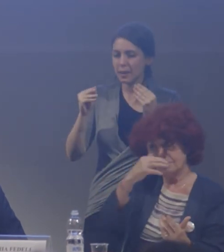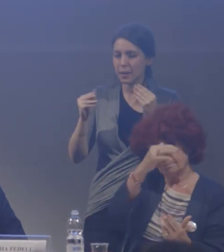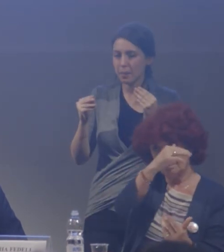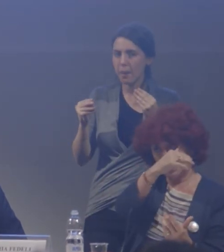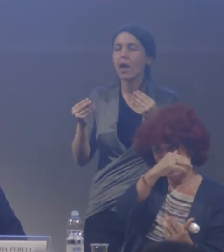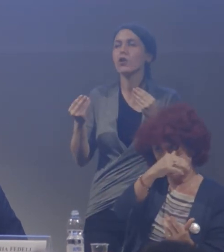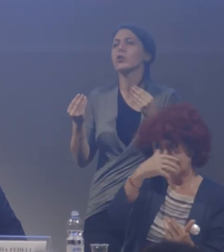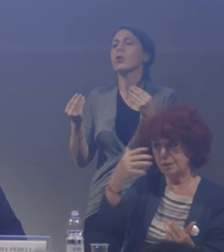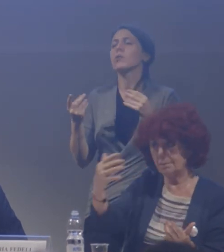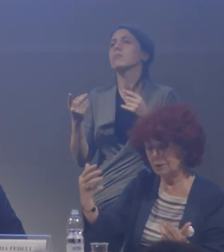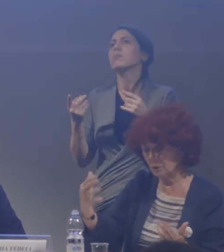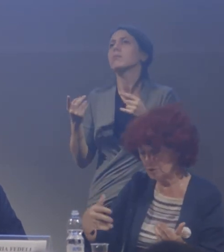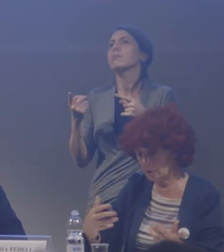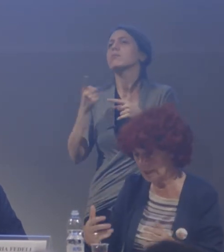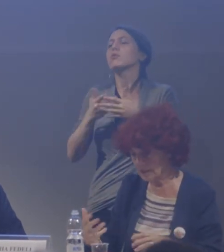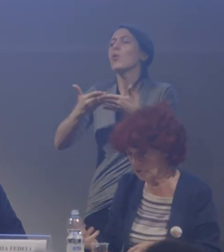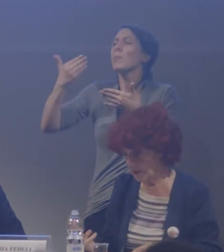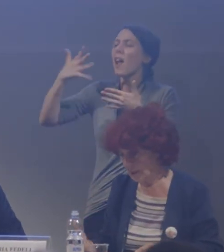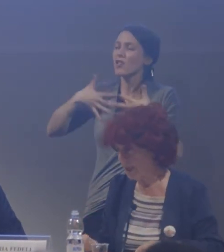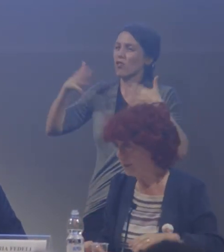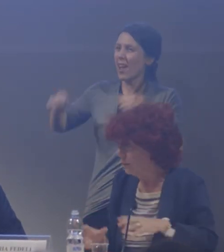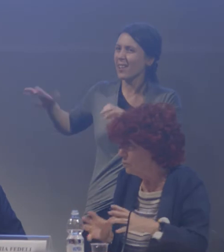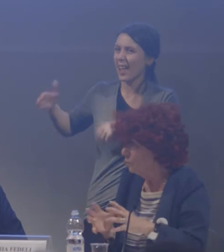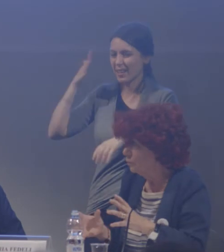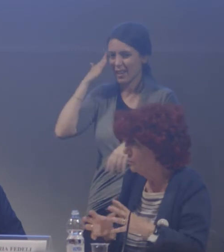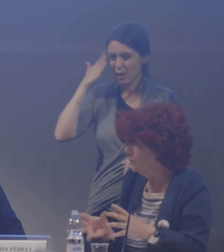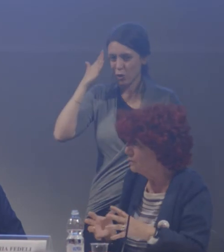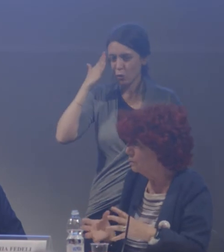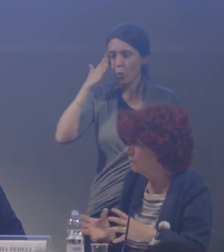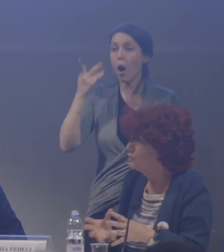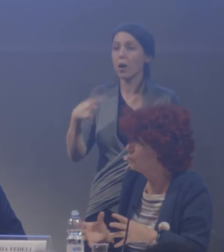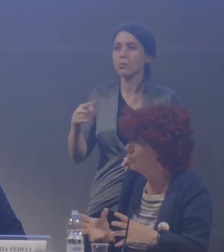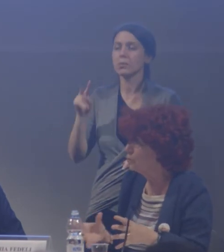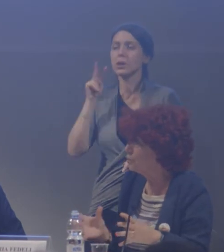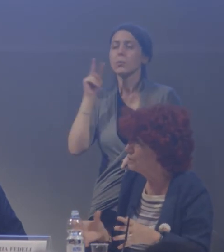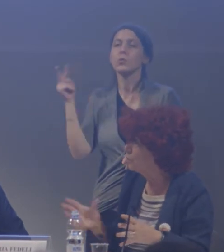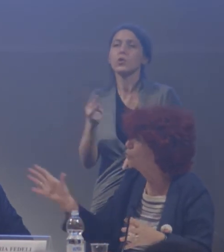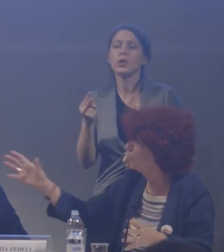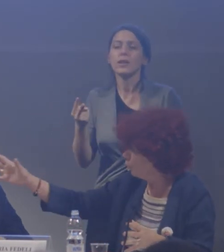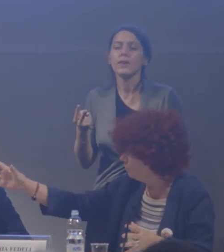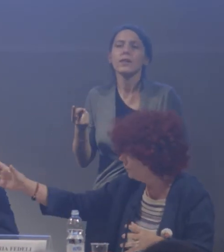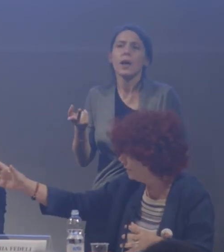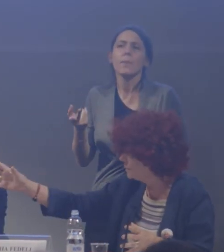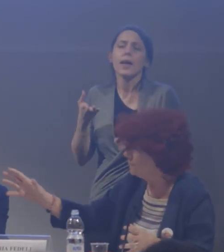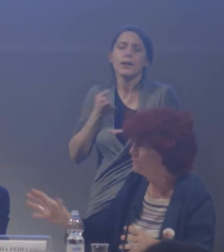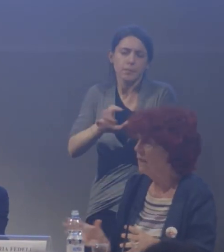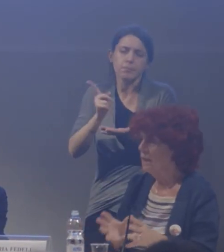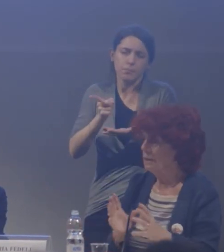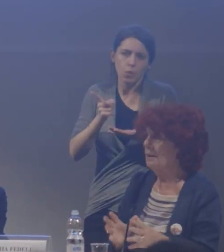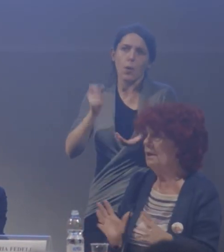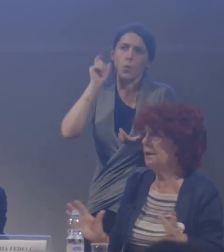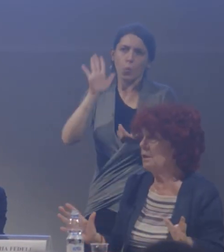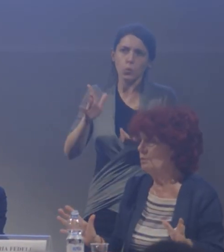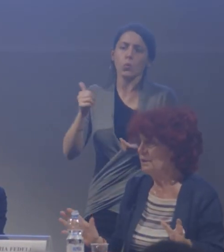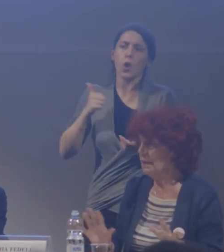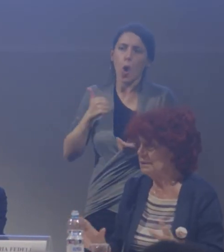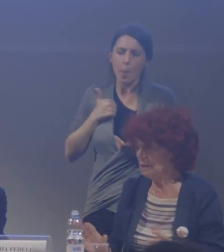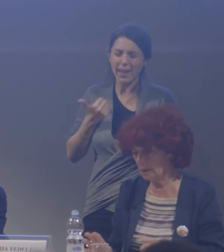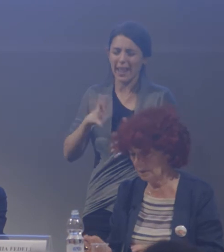dei precedenti abbandoni scolastici e anche da questo punto di vista un derecho con conoscenze, culture e competenze. Termine